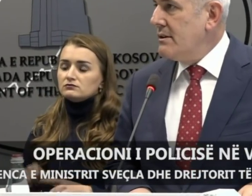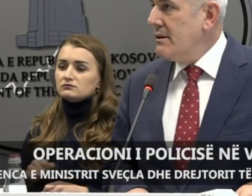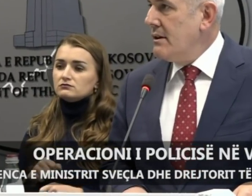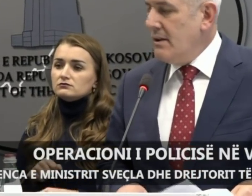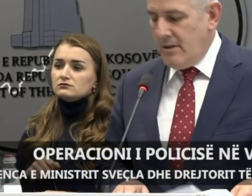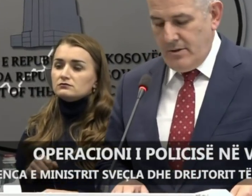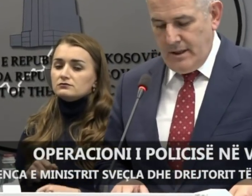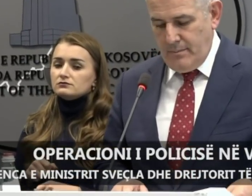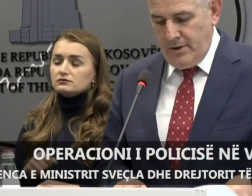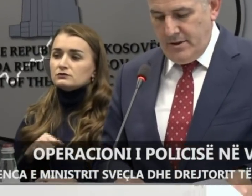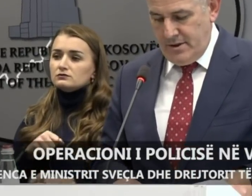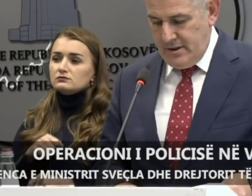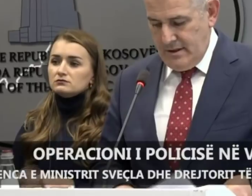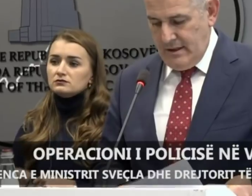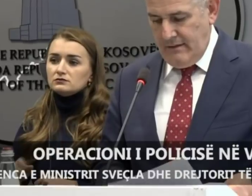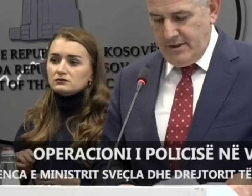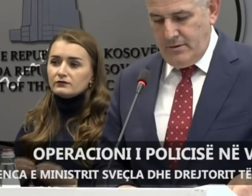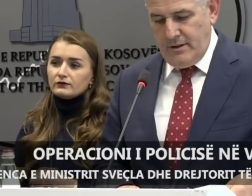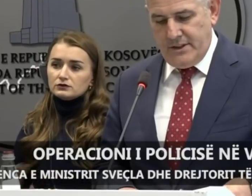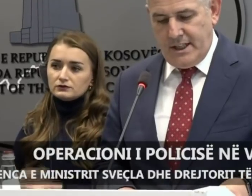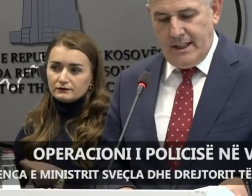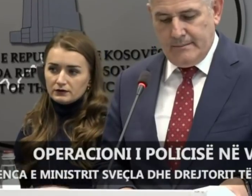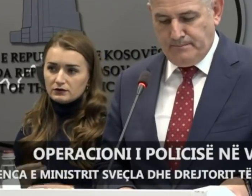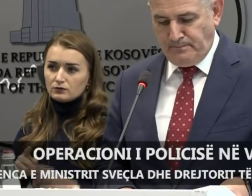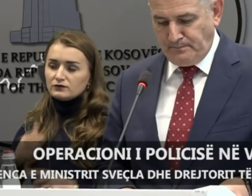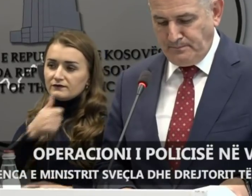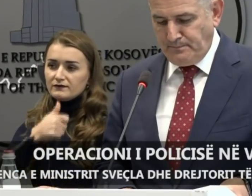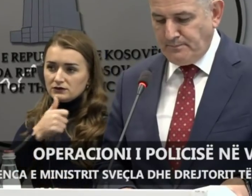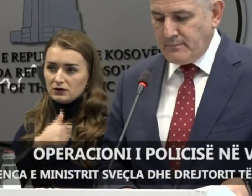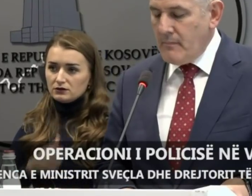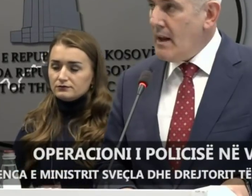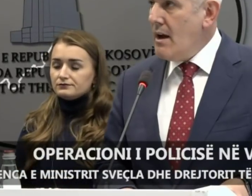kundër kontrabandës dhe evazionit fiskal.